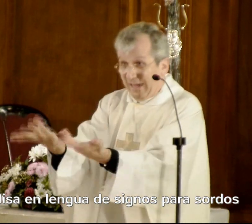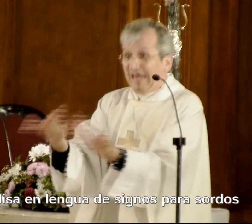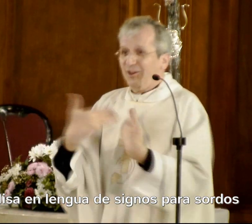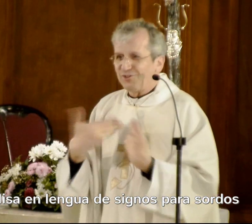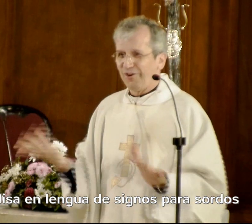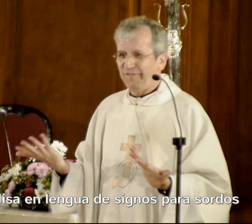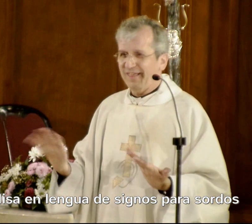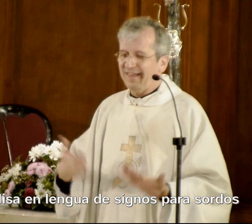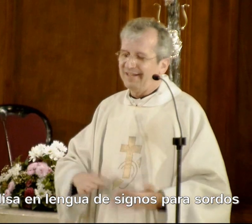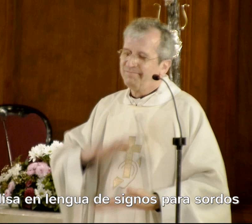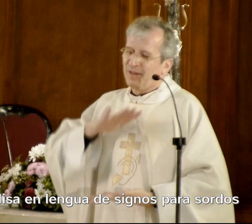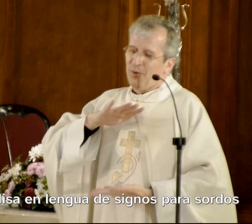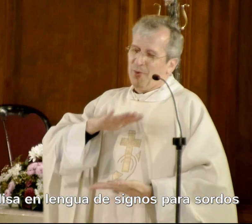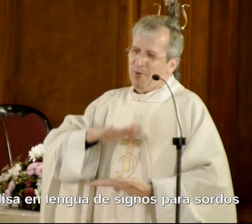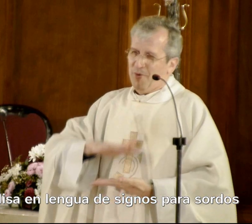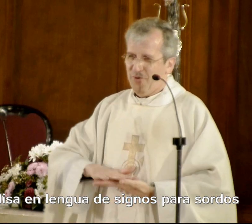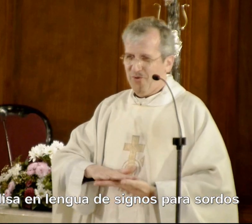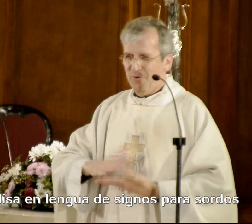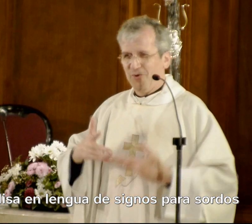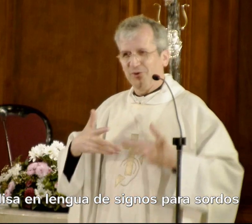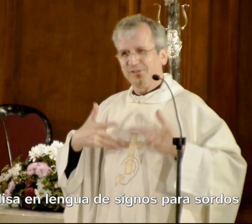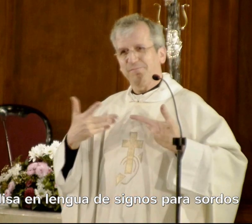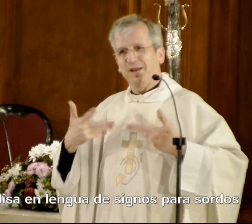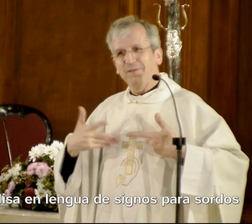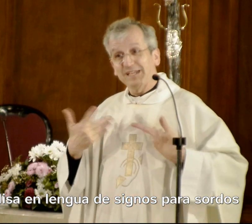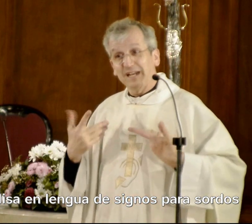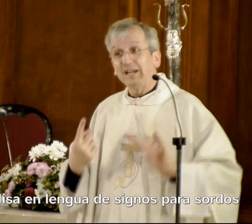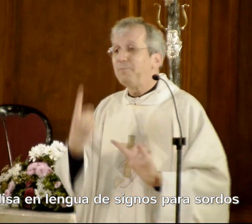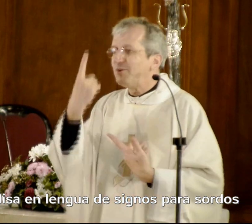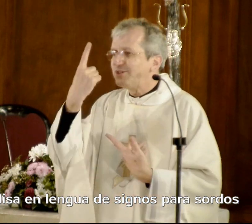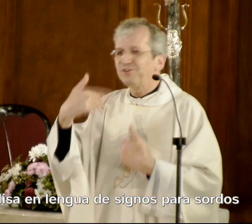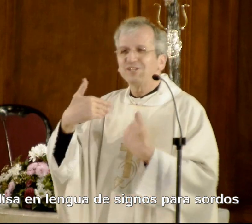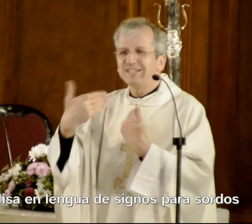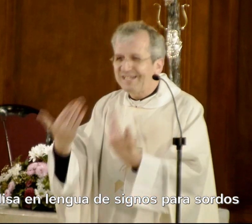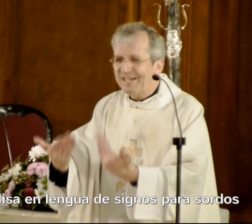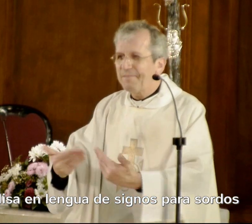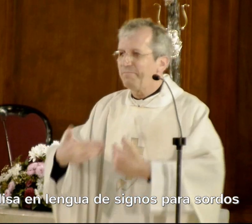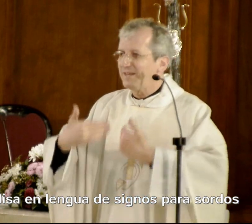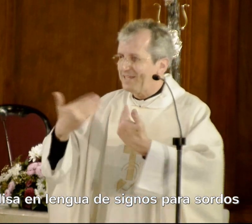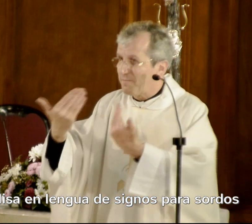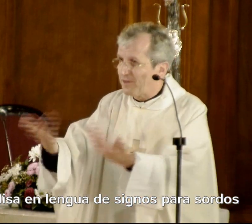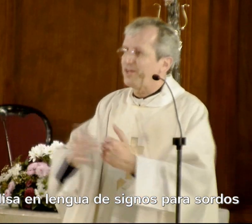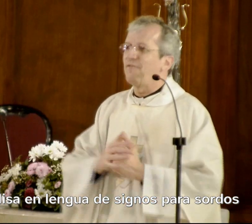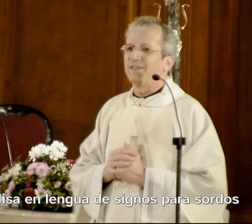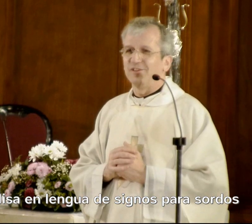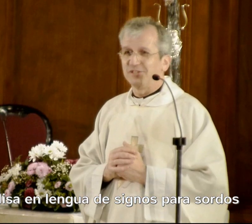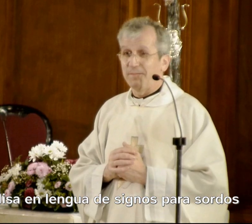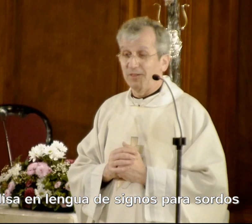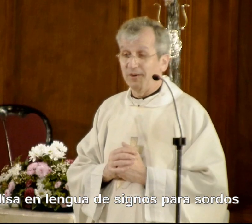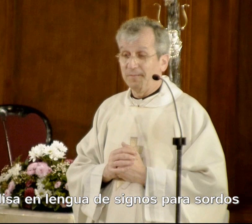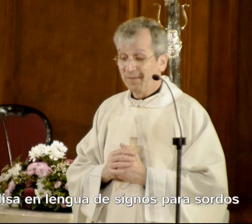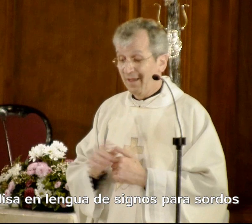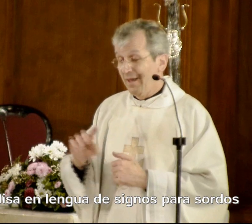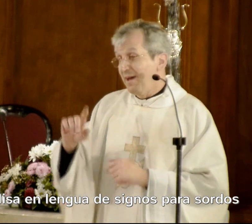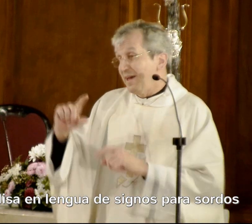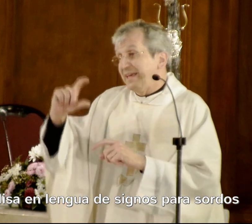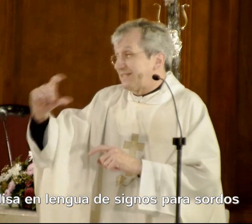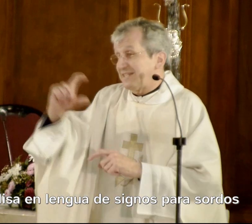y nos lo ofrecen, uno experimenta esa alegría. Pues Dios siempre, siempre nos está ofreciendo este perdón. Y esta